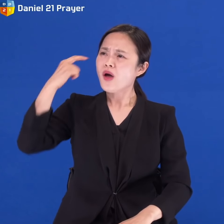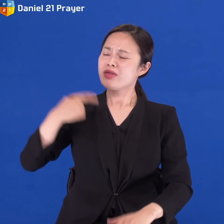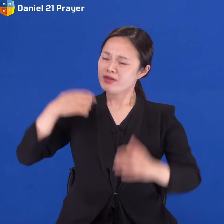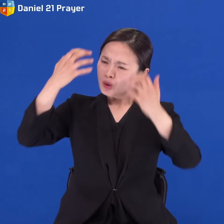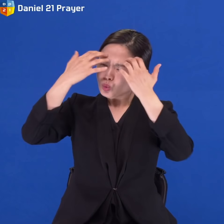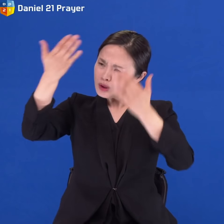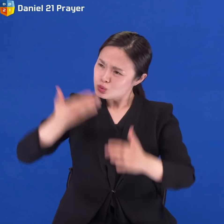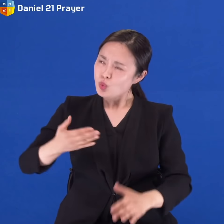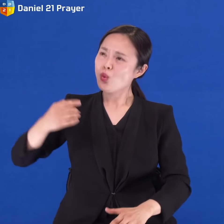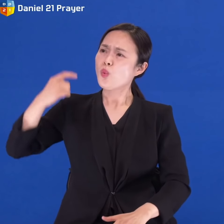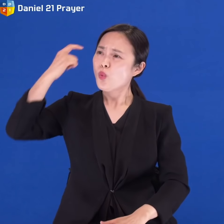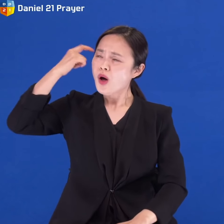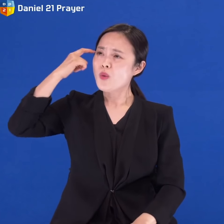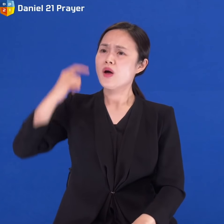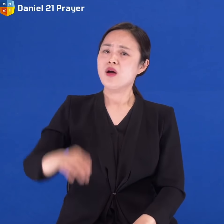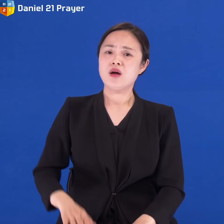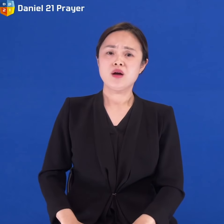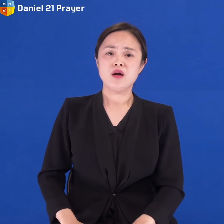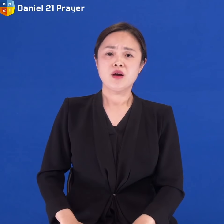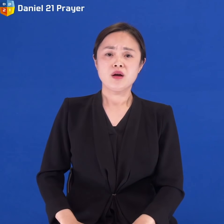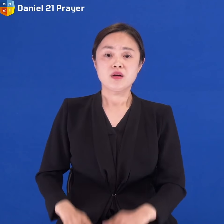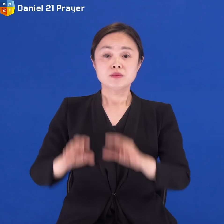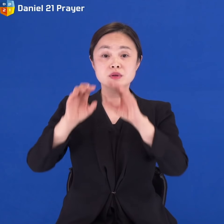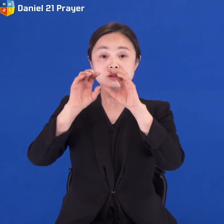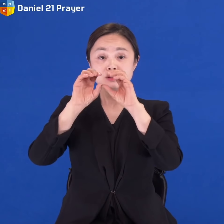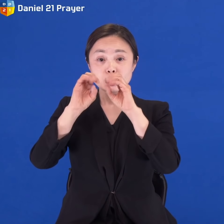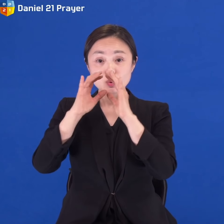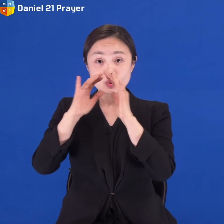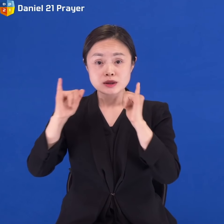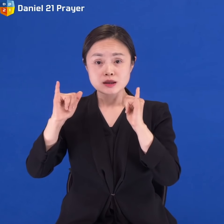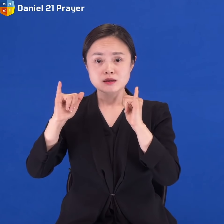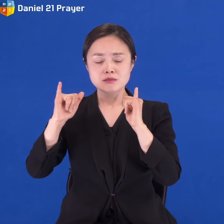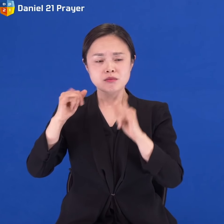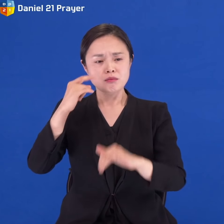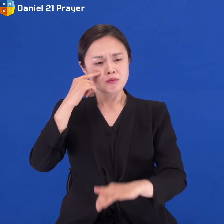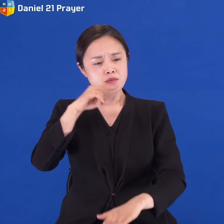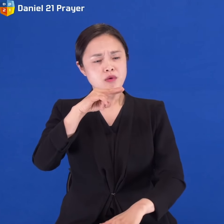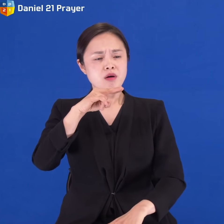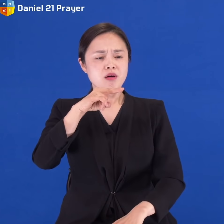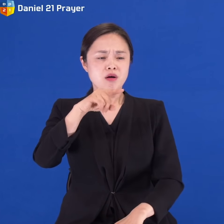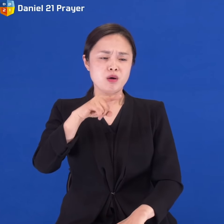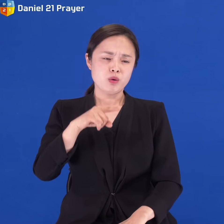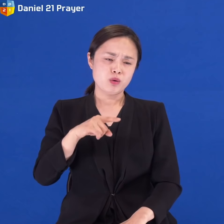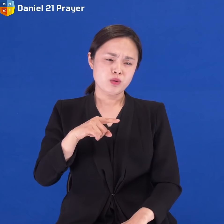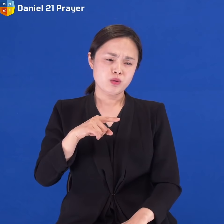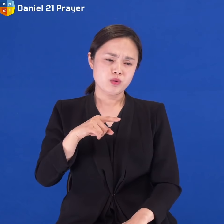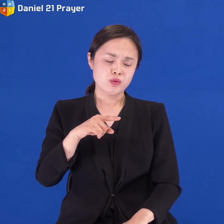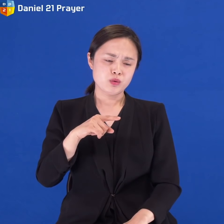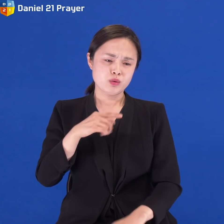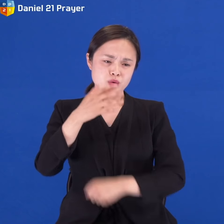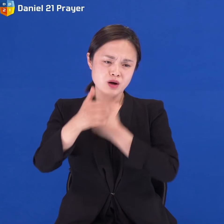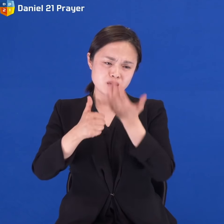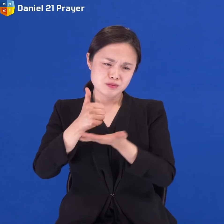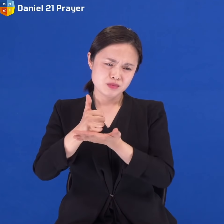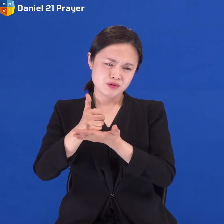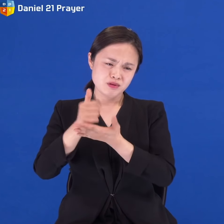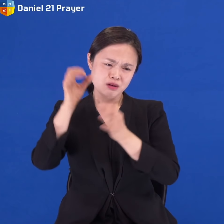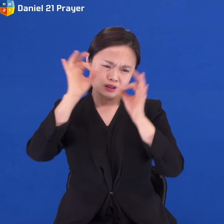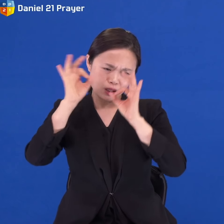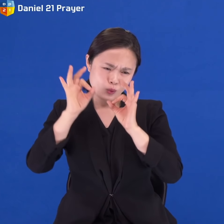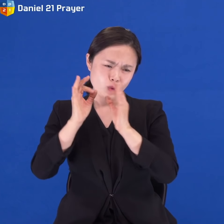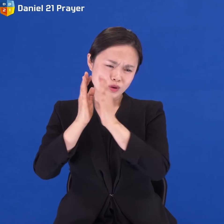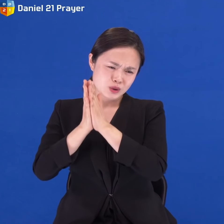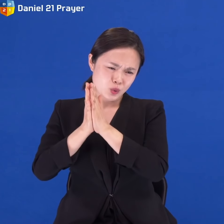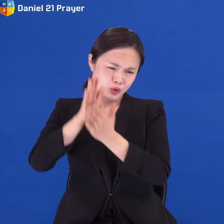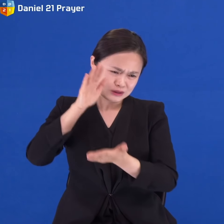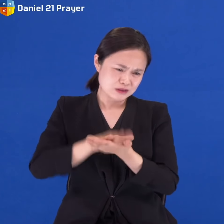전도사님이 너무나 안쓰럽게 쳐다볼 수밖에 없도록 교회를 그렇게 자주 찾아와서